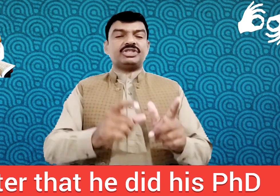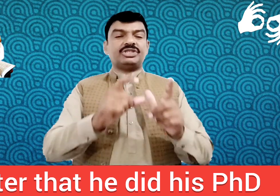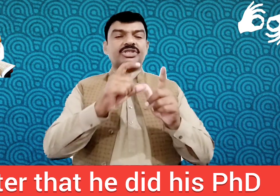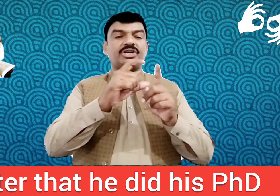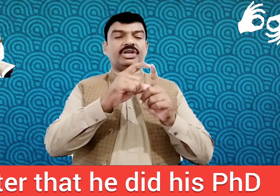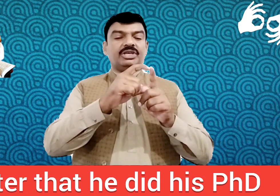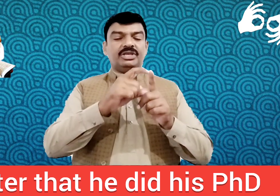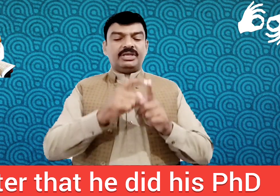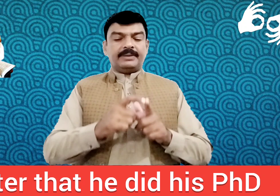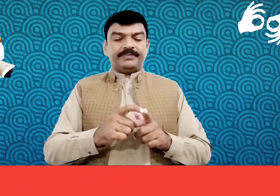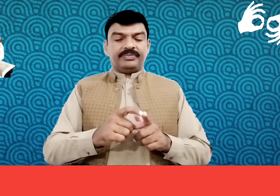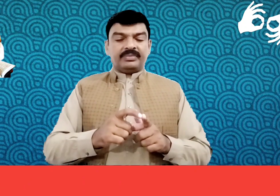PhD